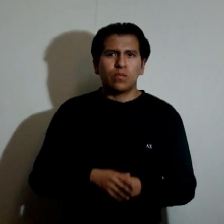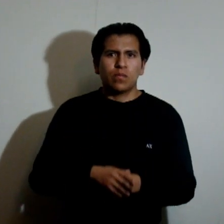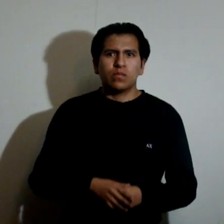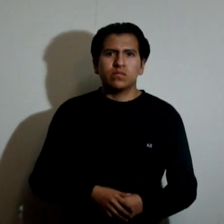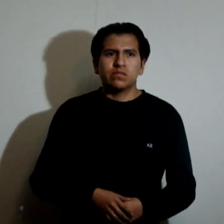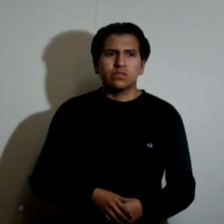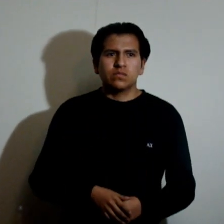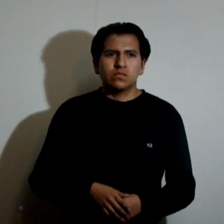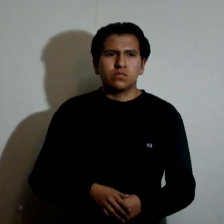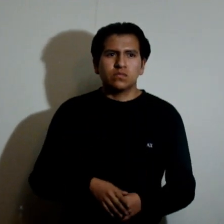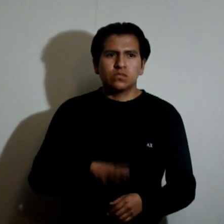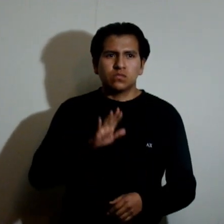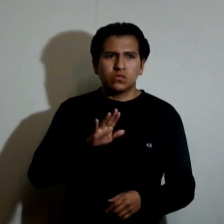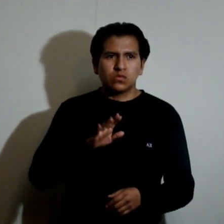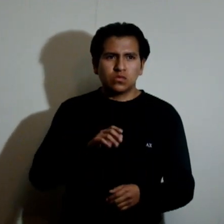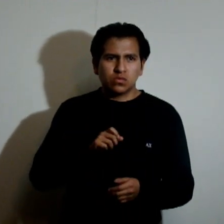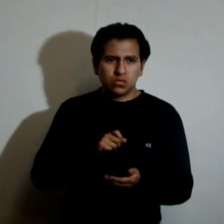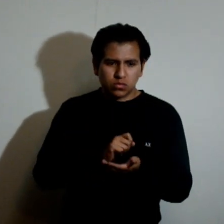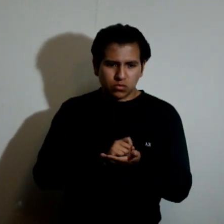Su autor es Antonio Díaz Villamil,